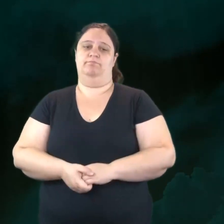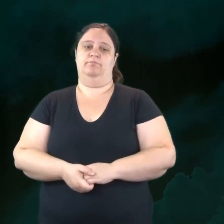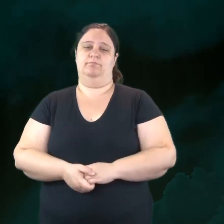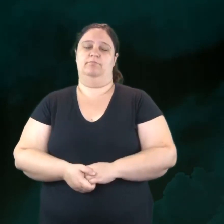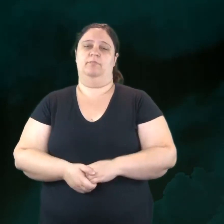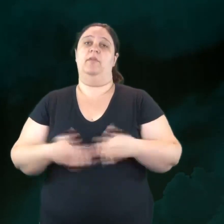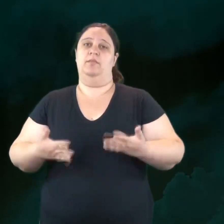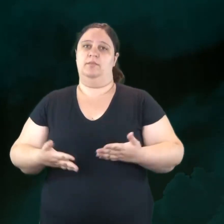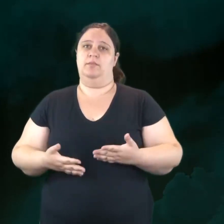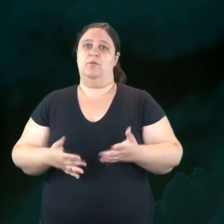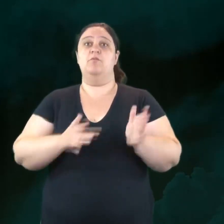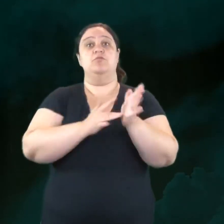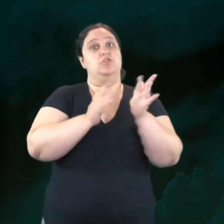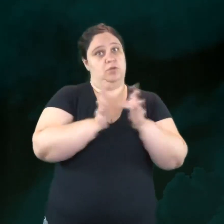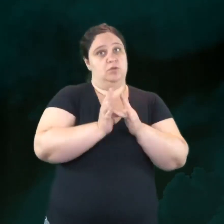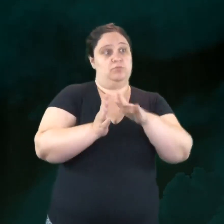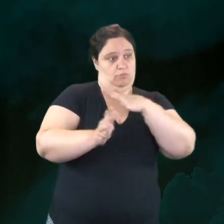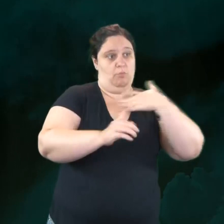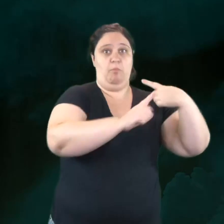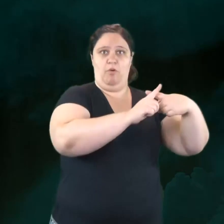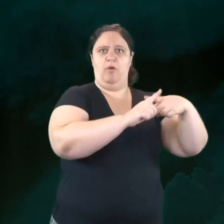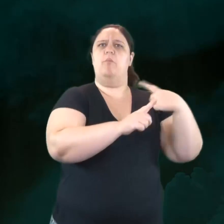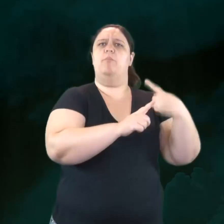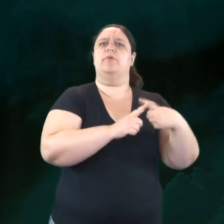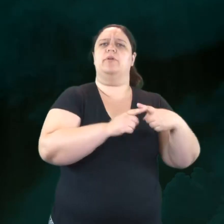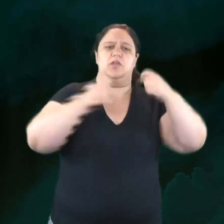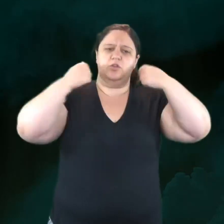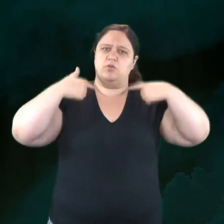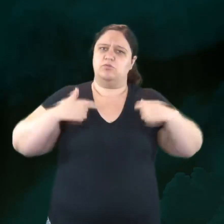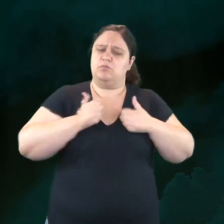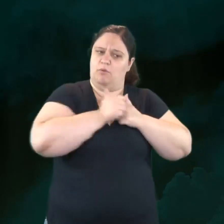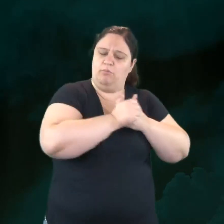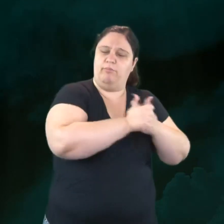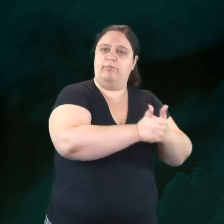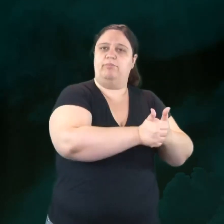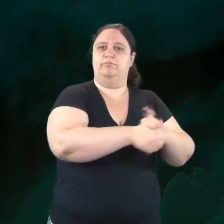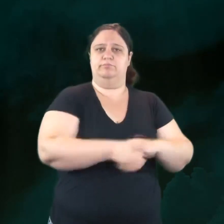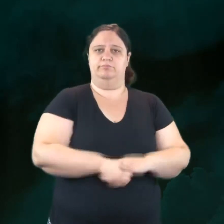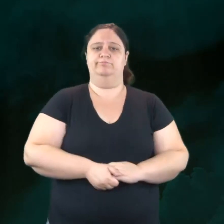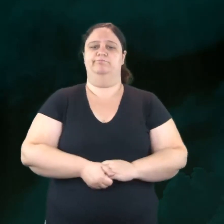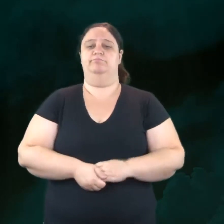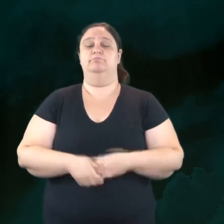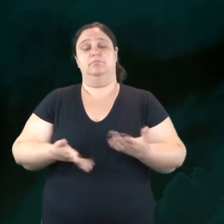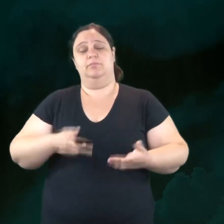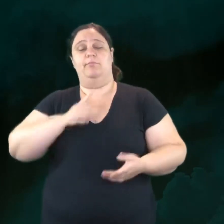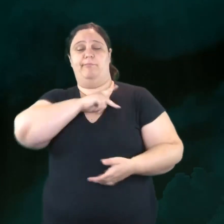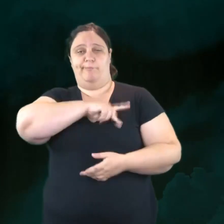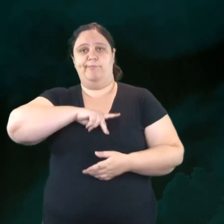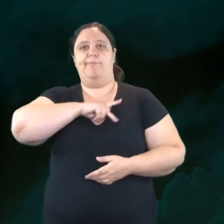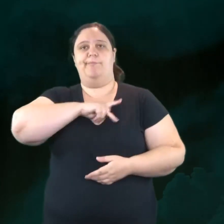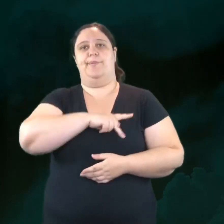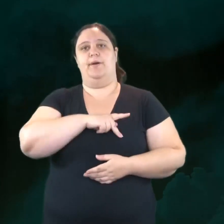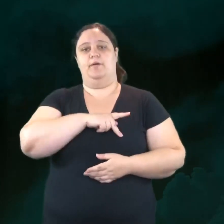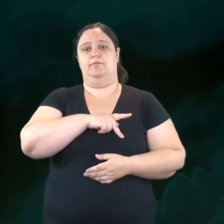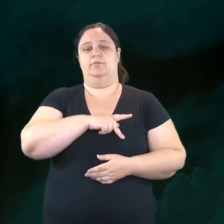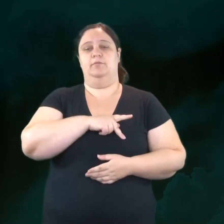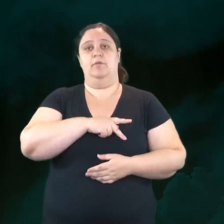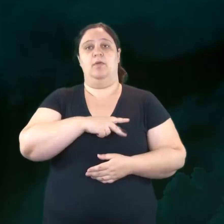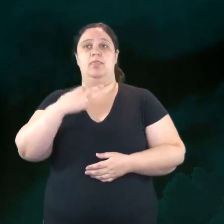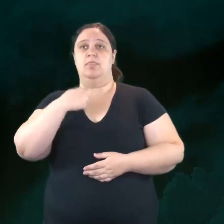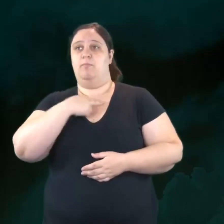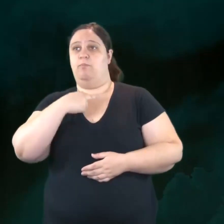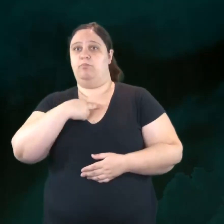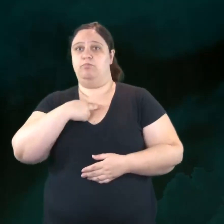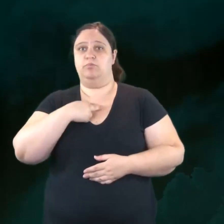próprio Senhor Jesus foi morto por eles. Portanto, irmãos, e os apóstolos, e o próprio Paulo, não pôde pregar o evangelho